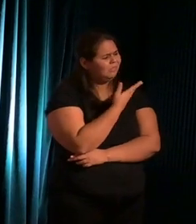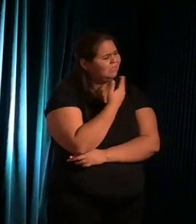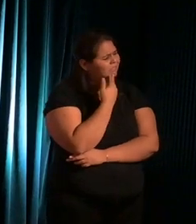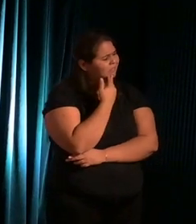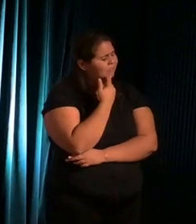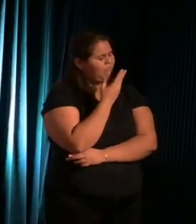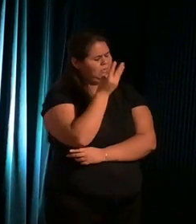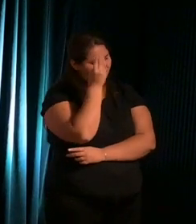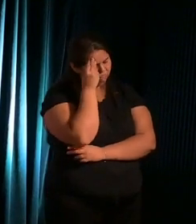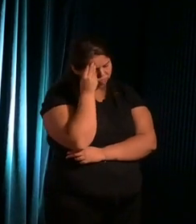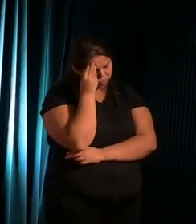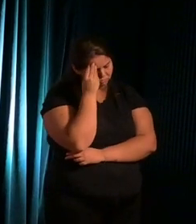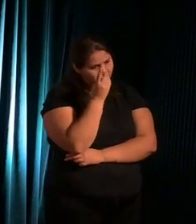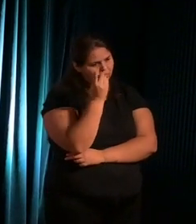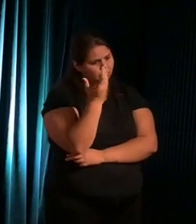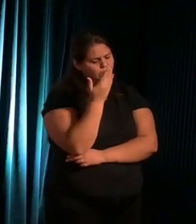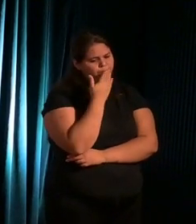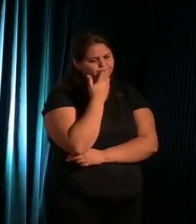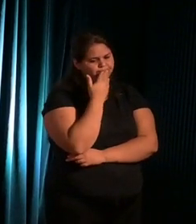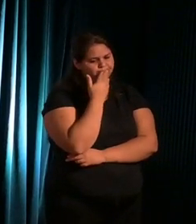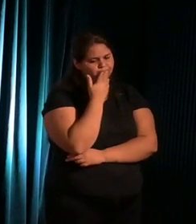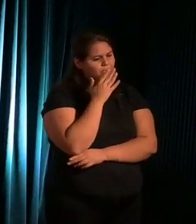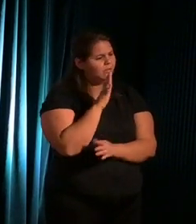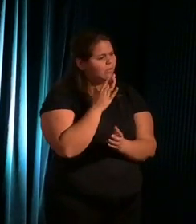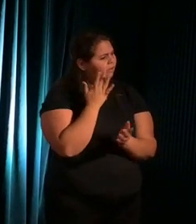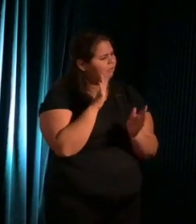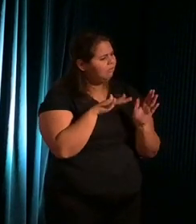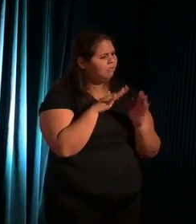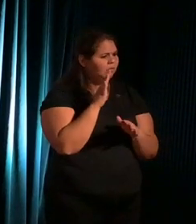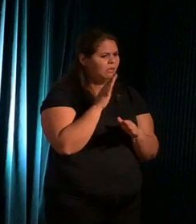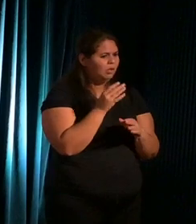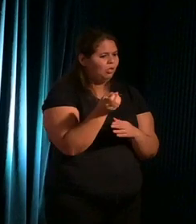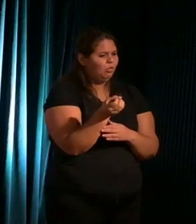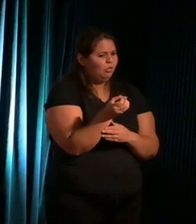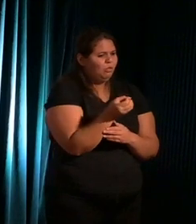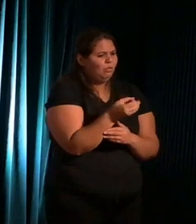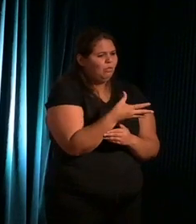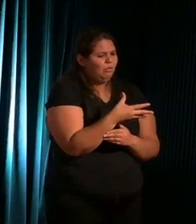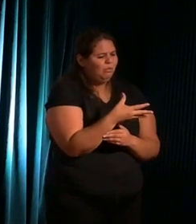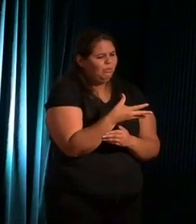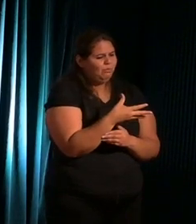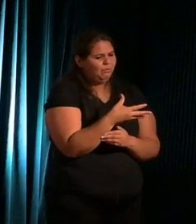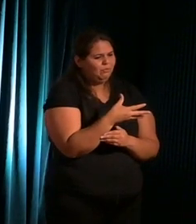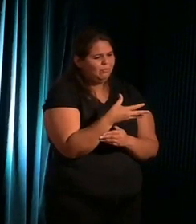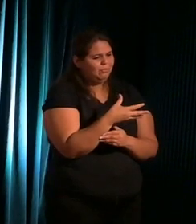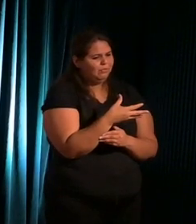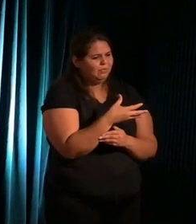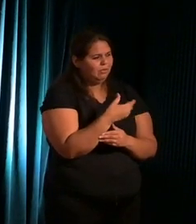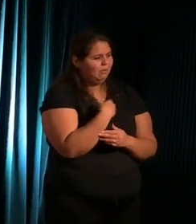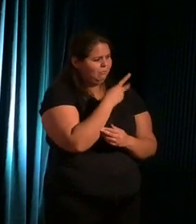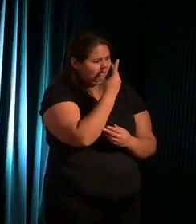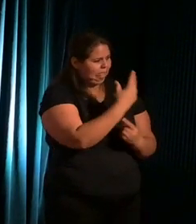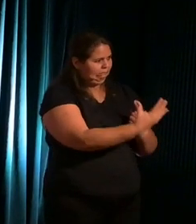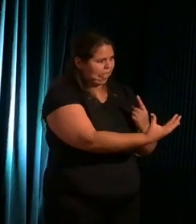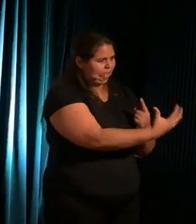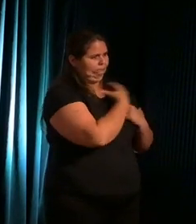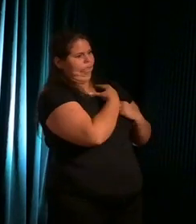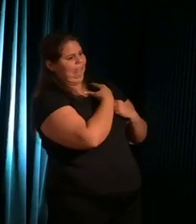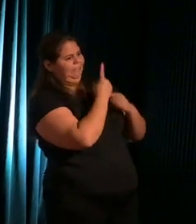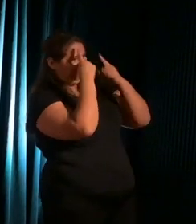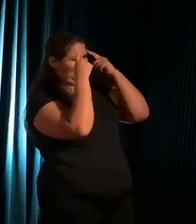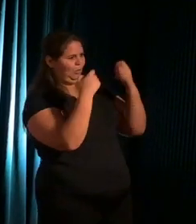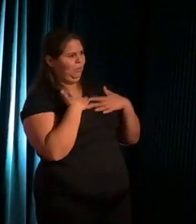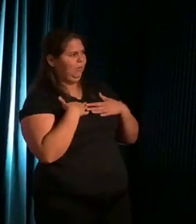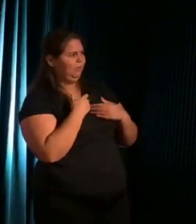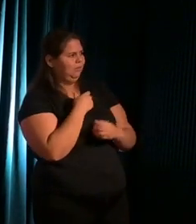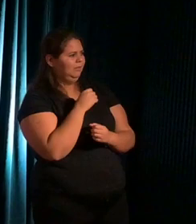Eu digo, meu Deus do céu, eu acho que de repente é um novo modelo de que eu vou ser atacado agora.